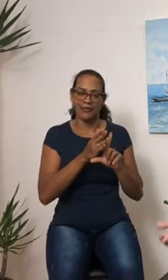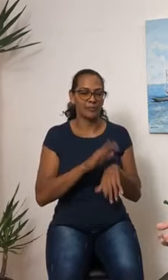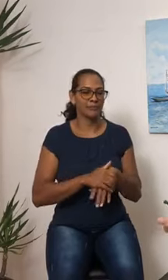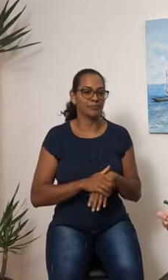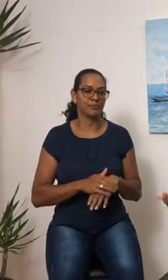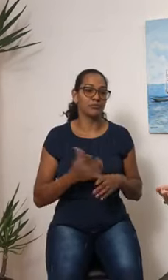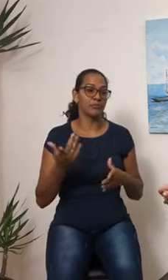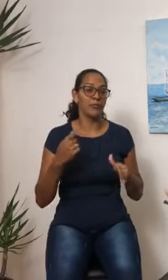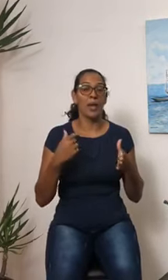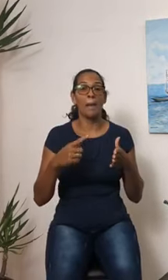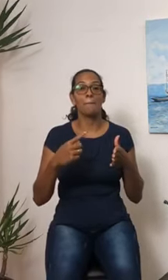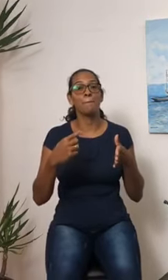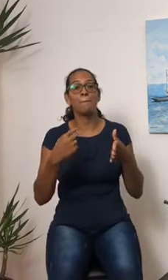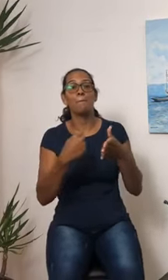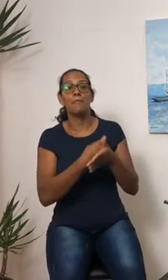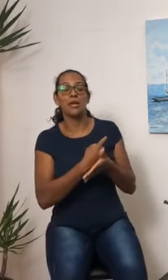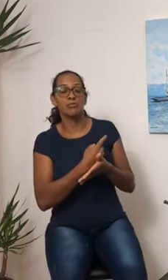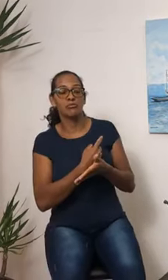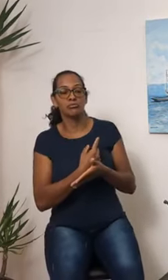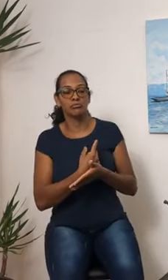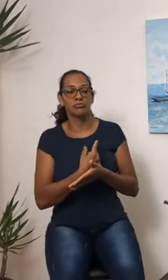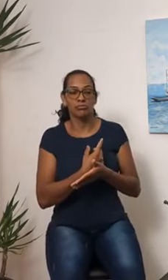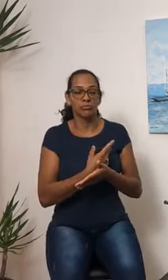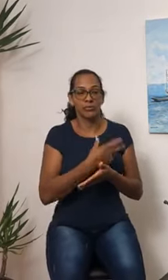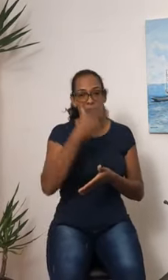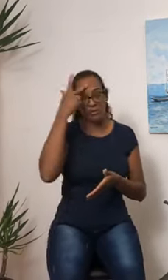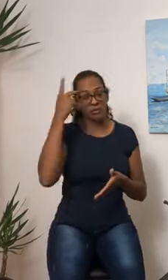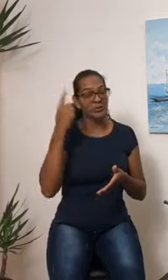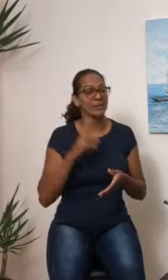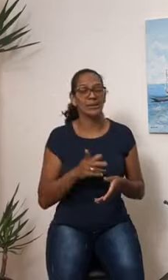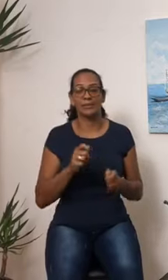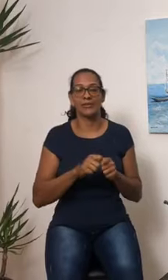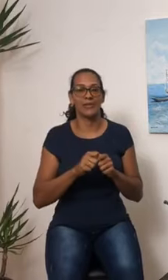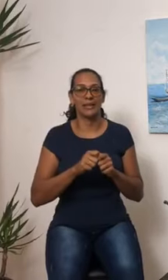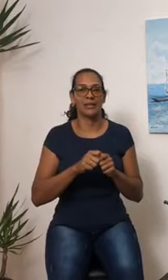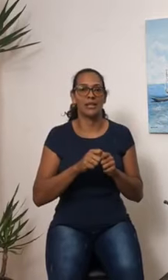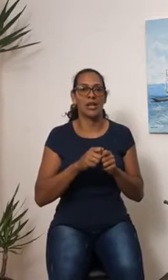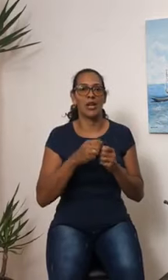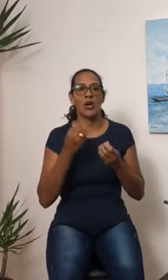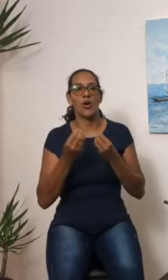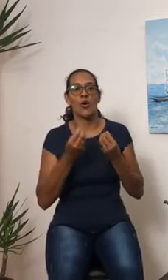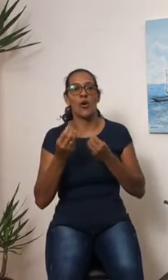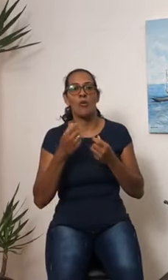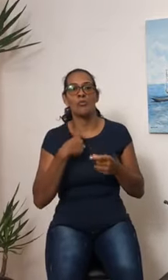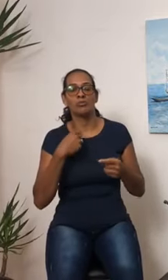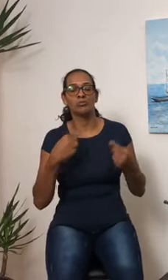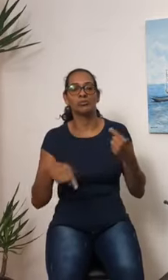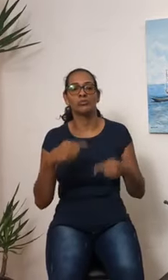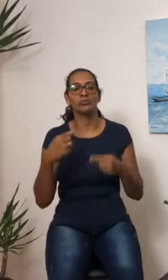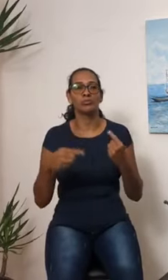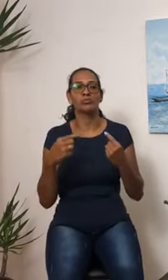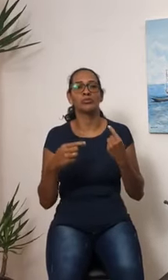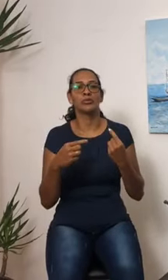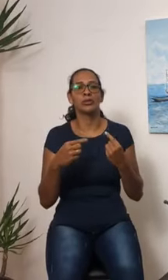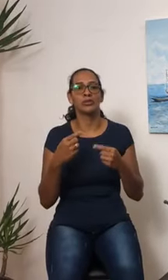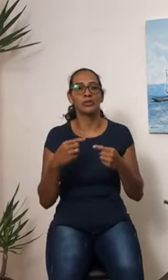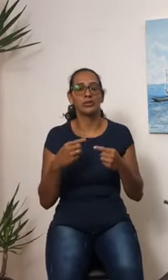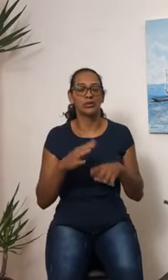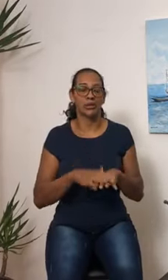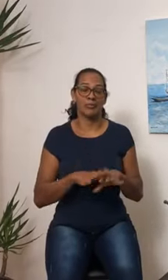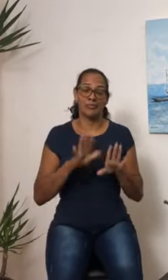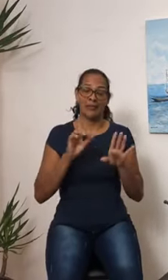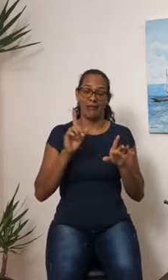aqui agora no momento é sobre o meu posicionamento político. Bom, eu vou dar uma satisfação aos meus amigos, mas é um assunto que eu não